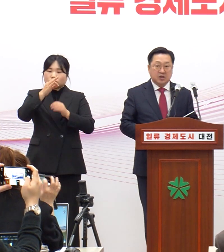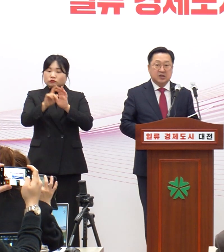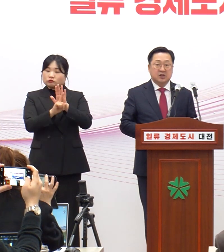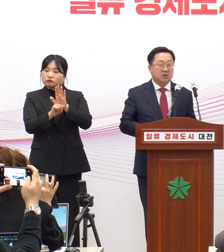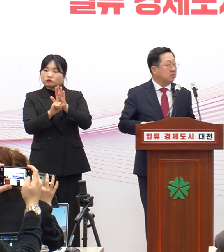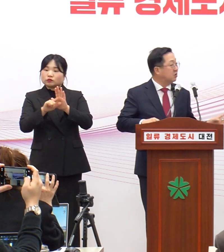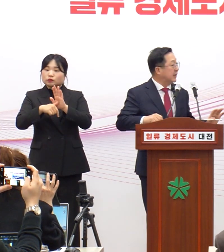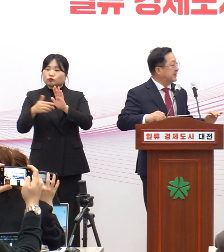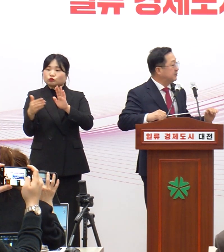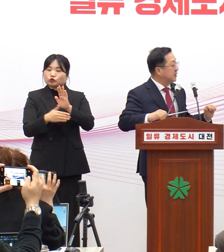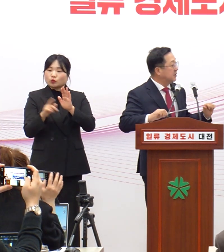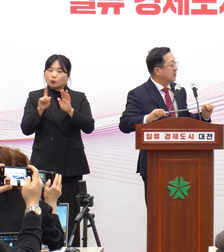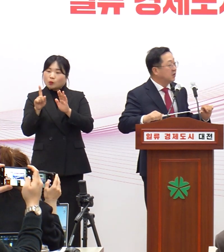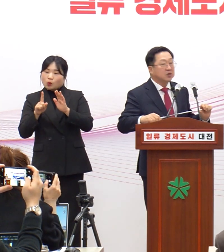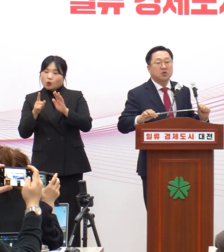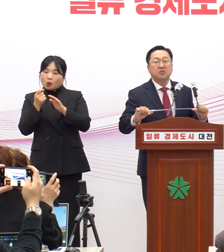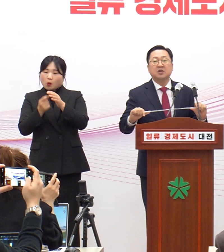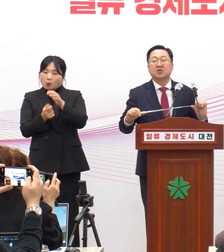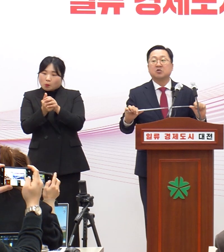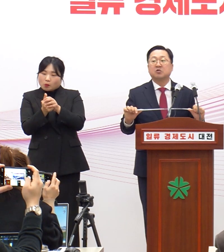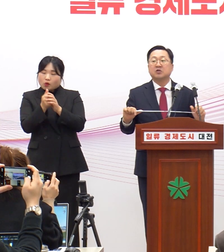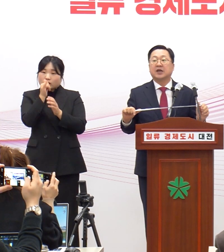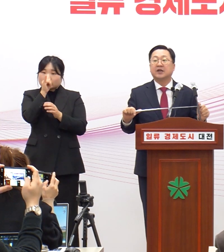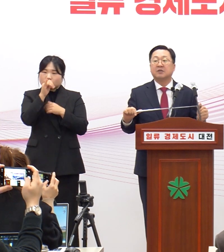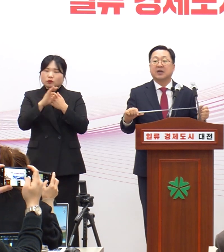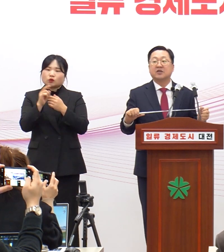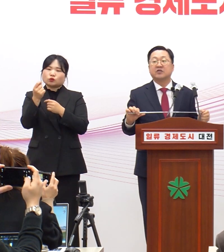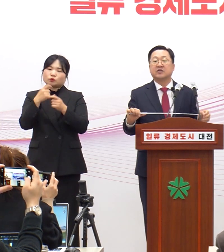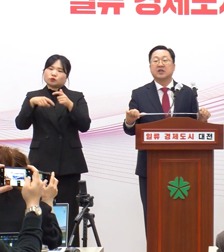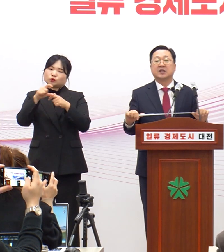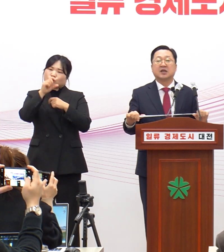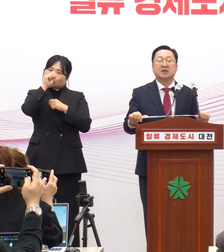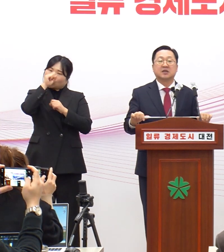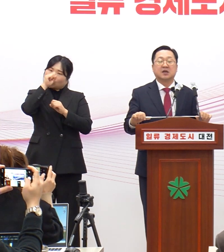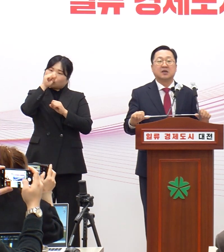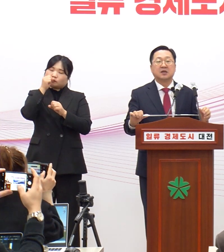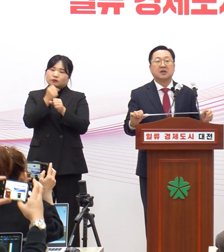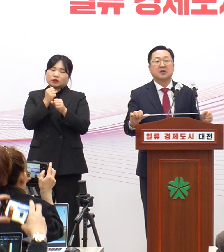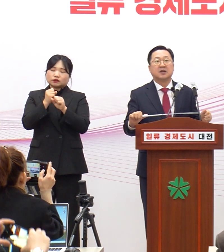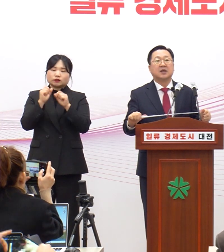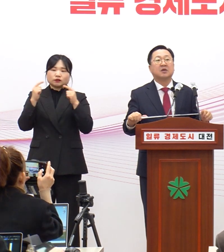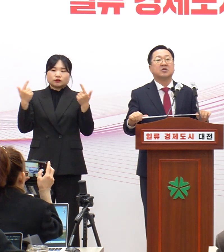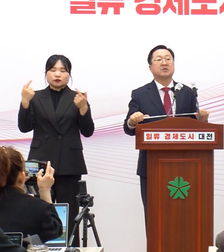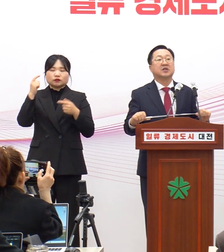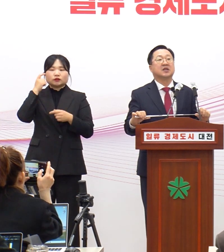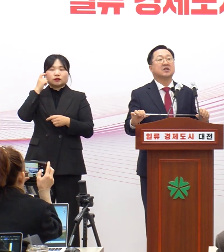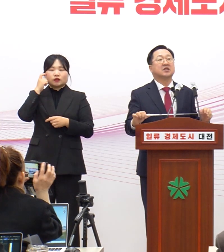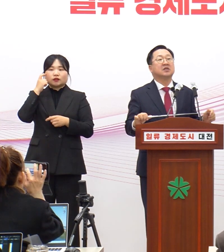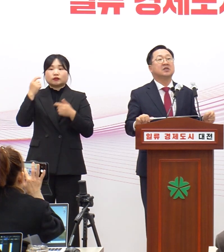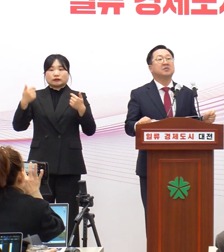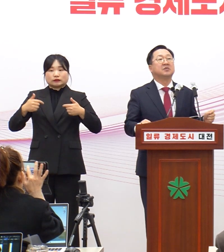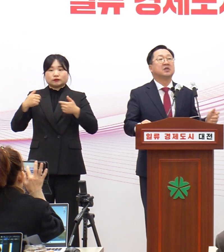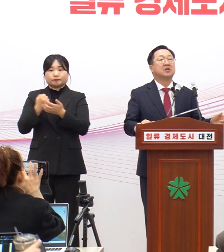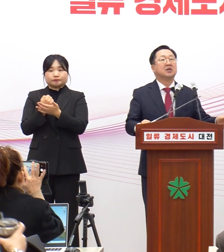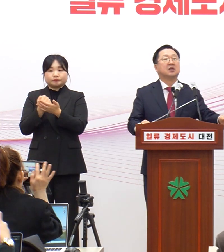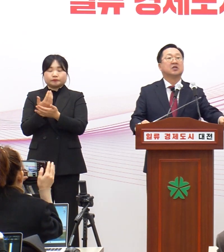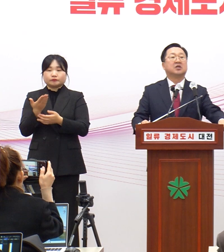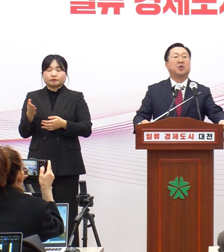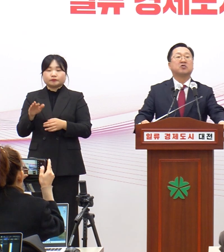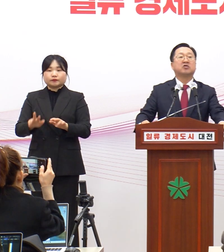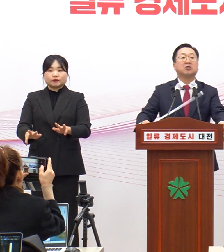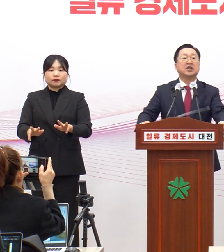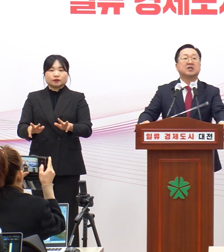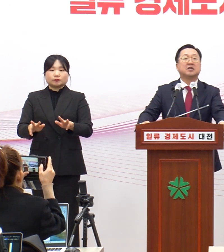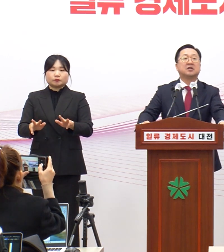때부터 좀 더 혁신적으로 갔으면 좀 더 좋은 다리를 만들었으면 좋겠다는 생각을 하고 있습니다. 그래서 지금